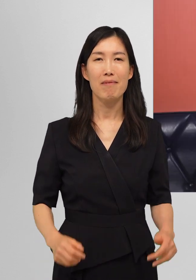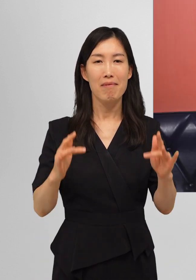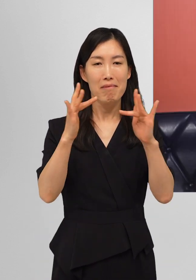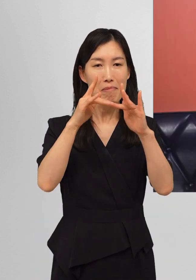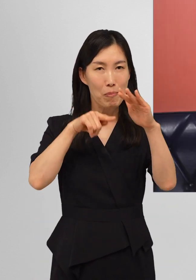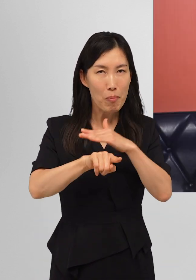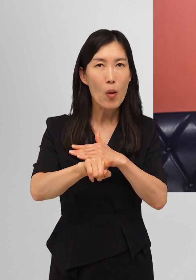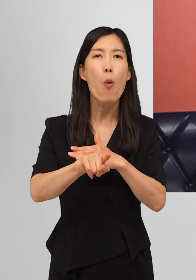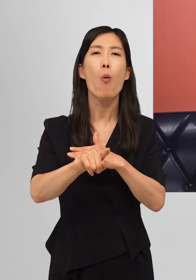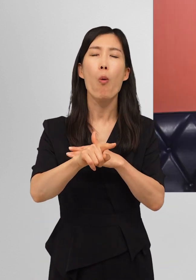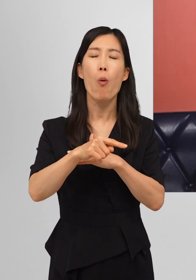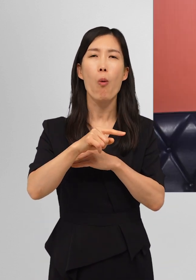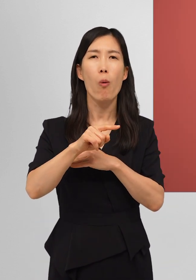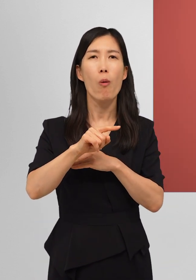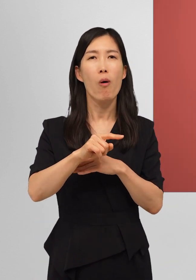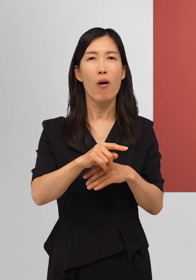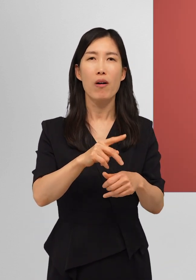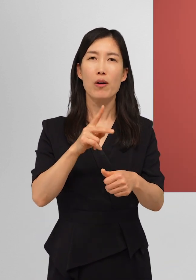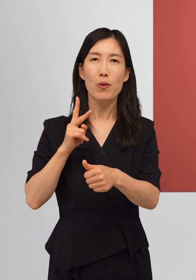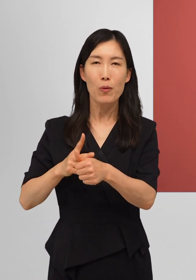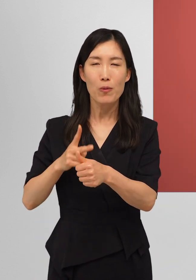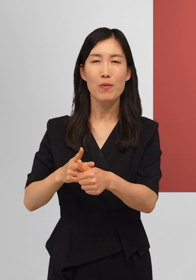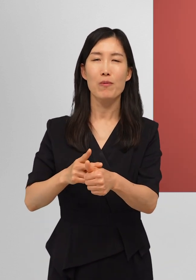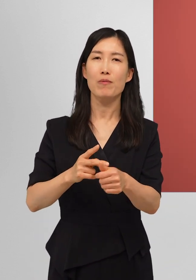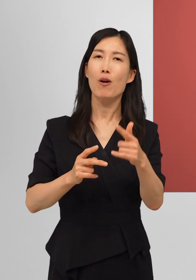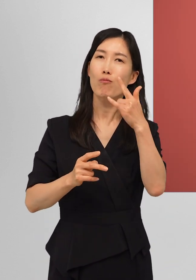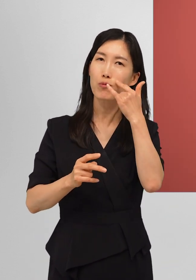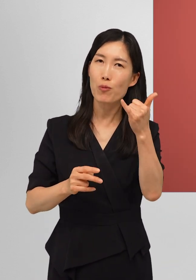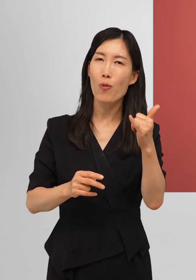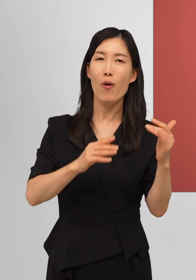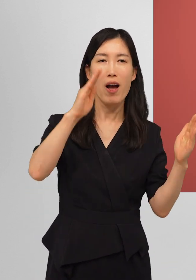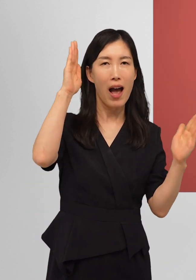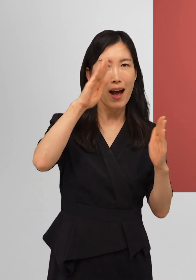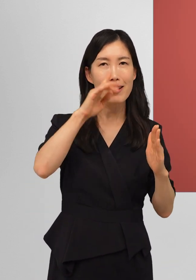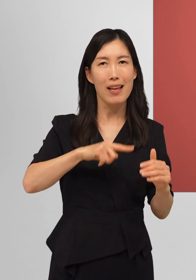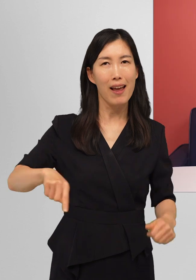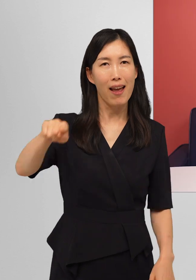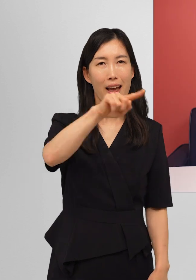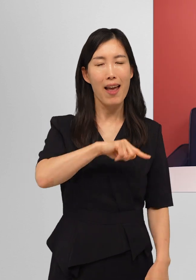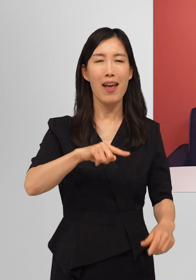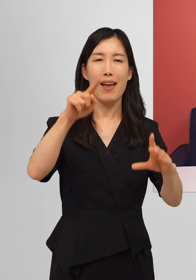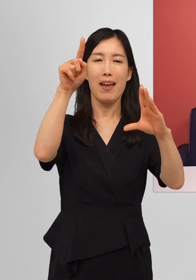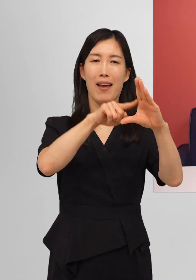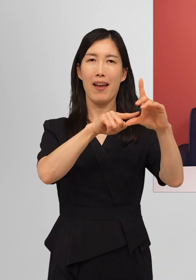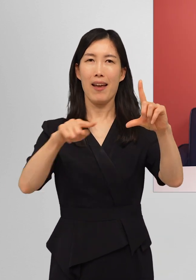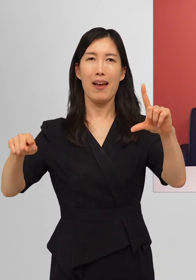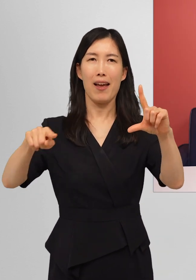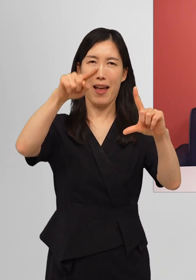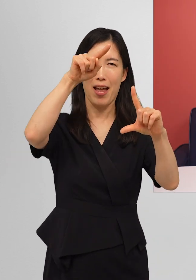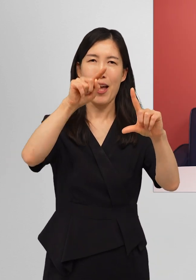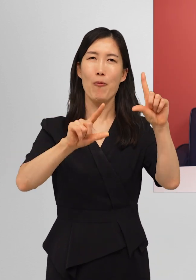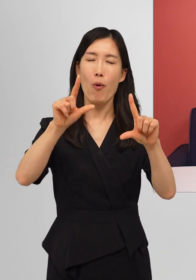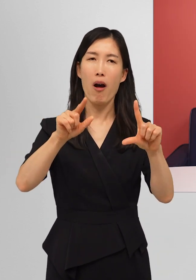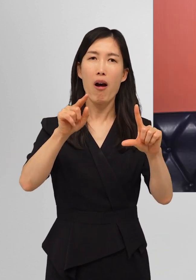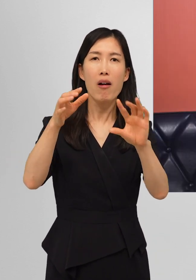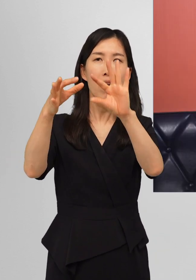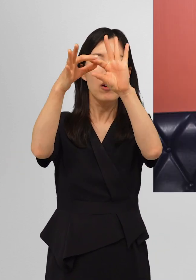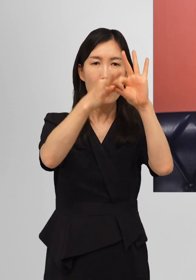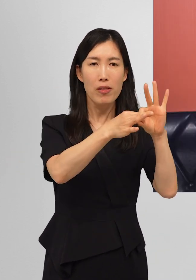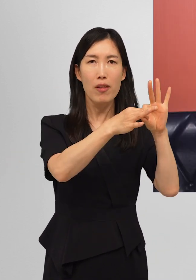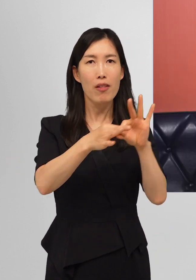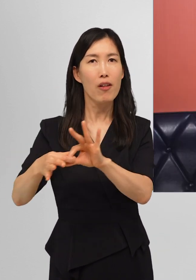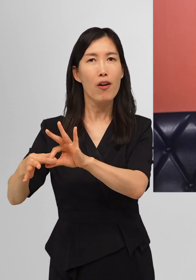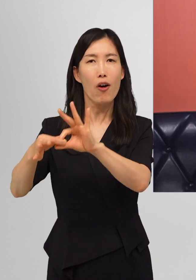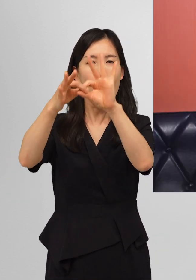들어가 보니까 제가 느낀 건 뭐냐면, 삼각형 구도를 이루고 있구나. 이 교사와 또 학부모와 학생 이렇게 삼각형